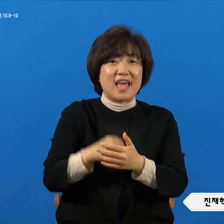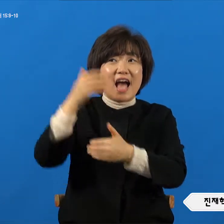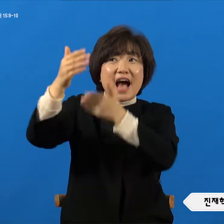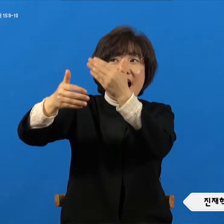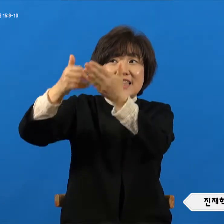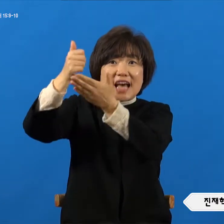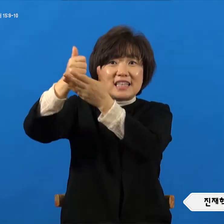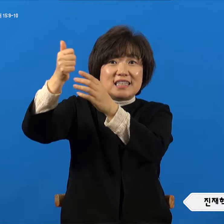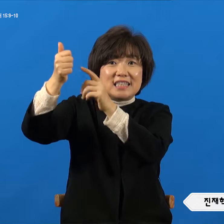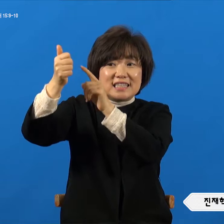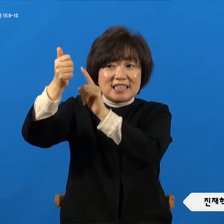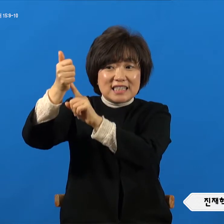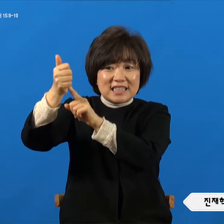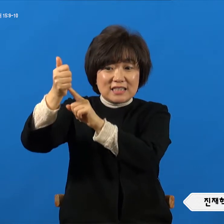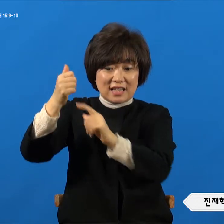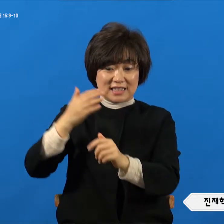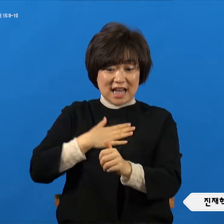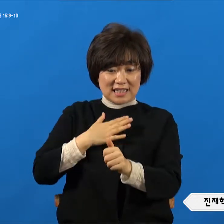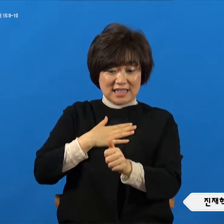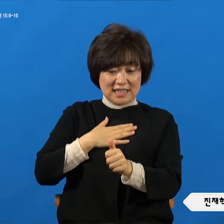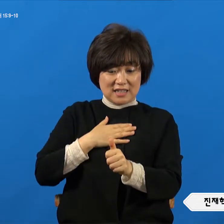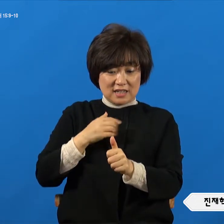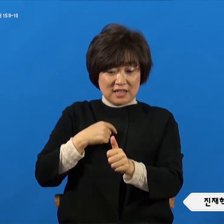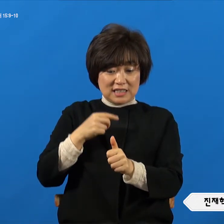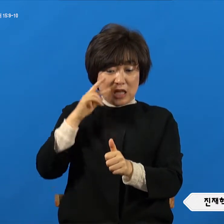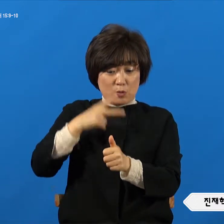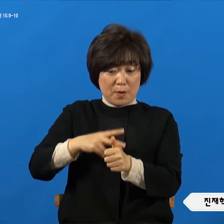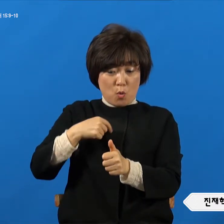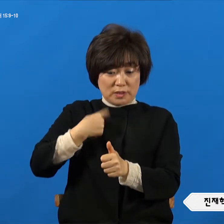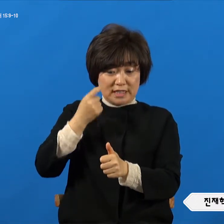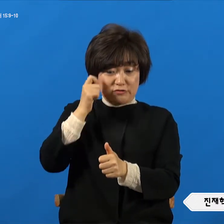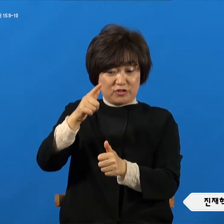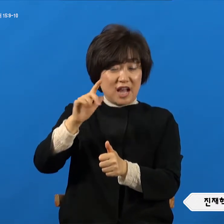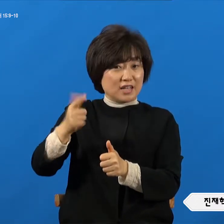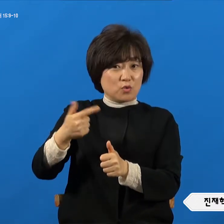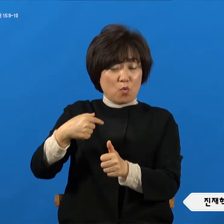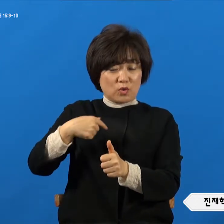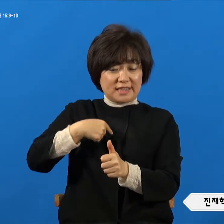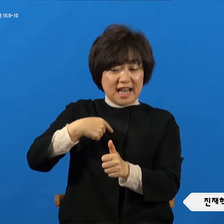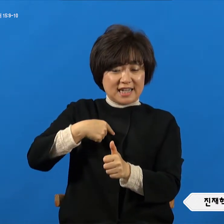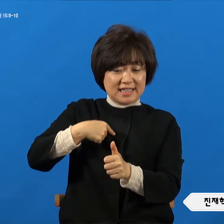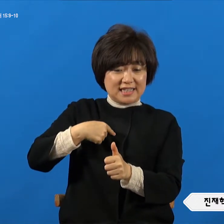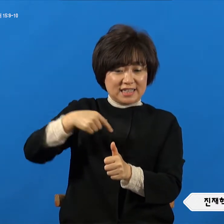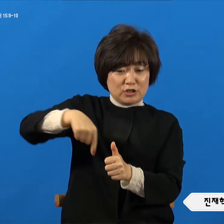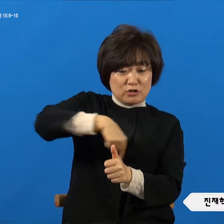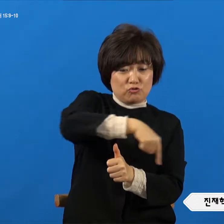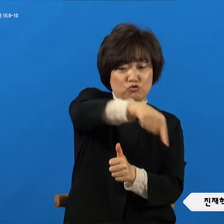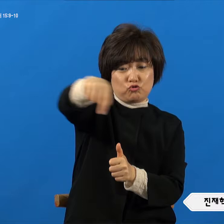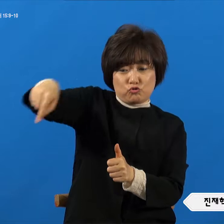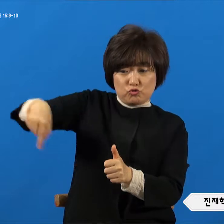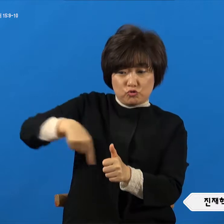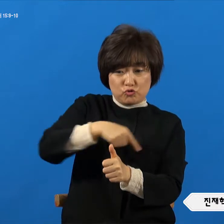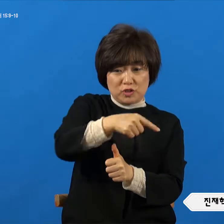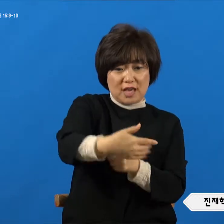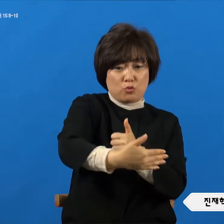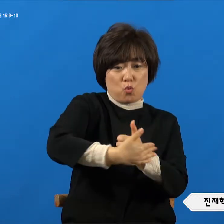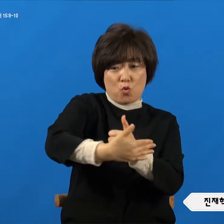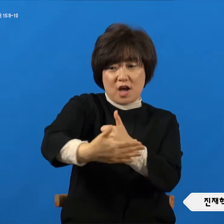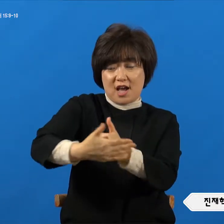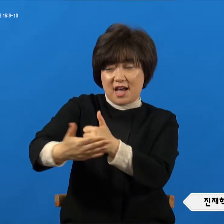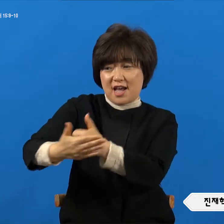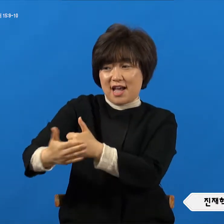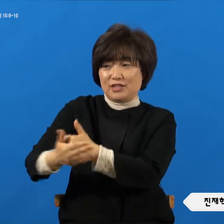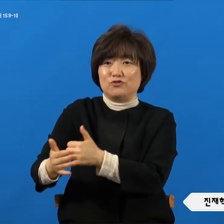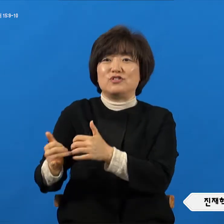하나님이 보내신 사람들을 통해 그의 삶에 큰 영향력을 끼쳤던 일들을